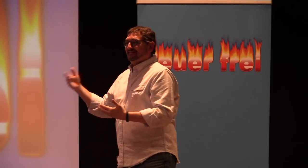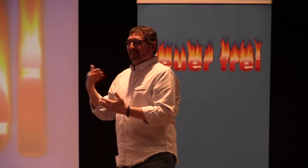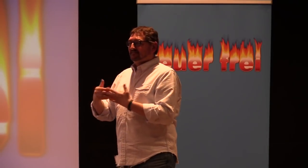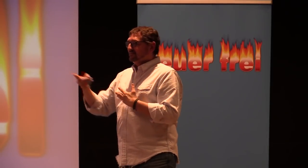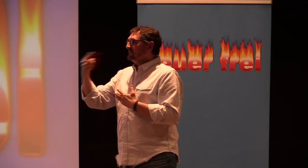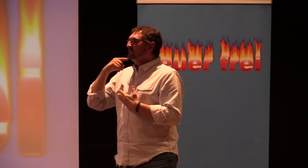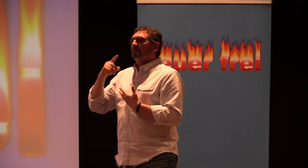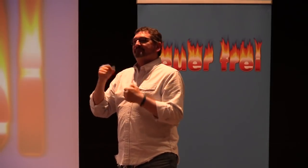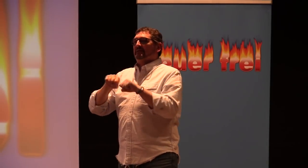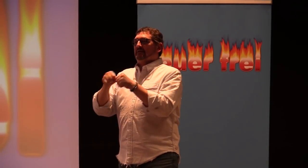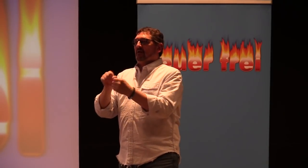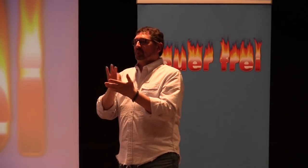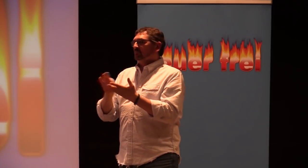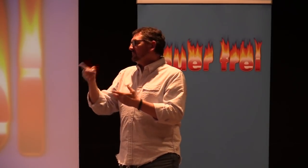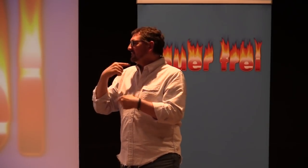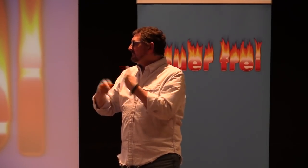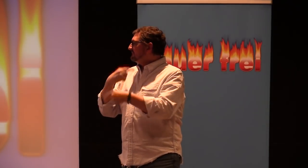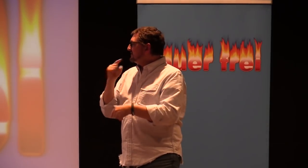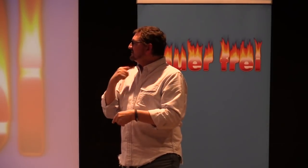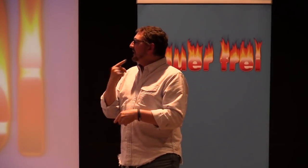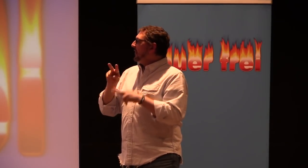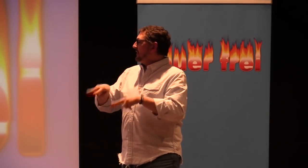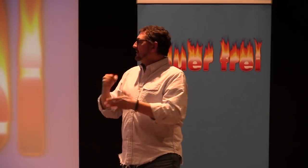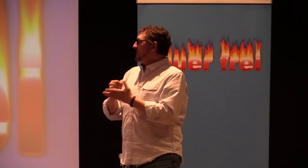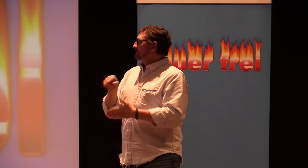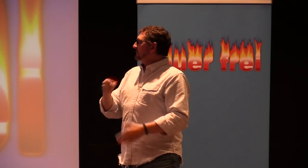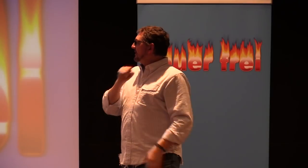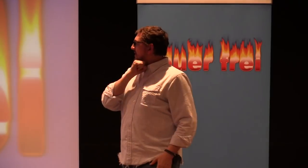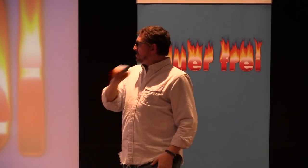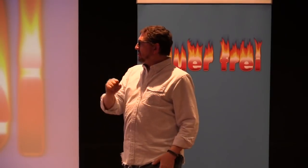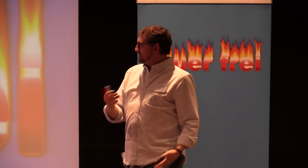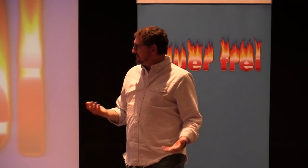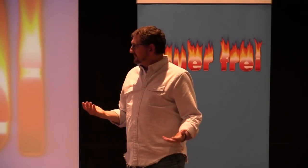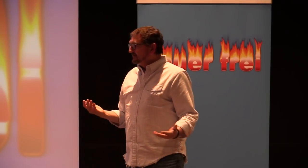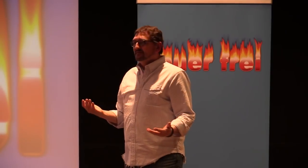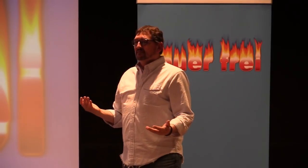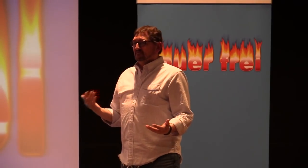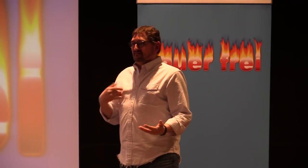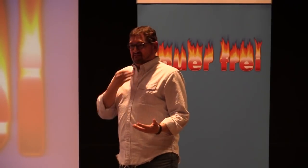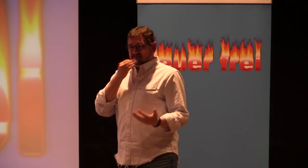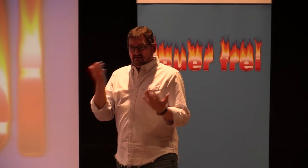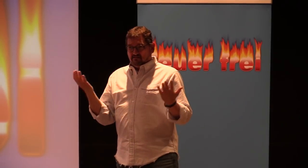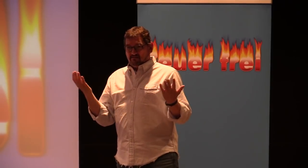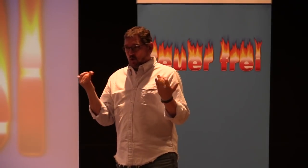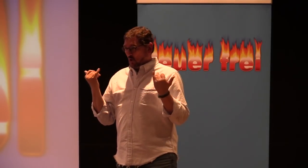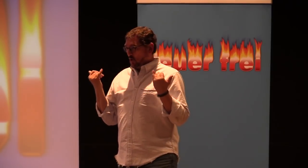Und dann hat man natürlich noch diese Strukturen, er sagte, das Ehrenamt ist einfach so ein Knackpunkt in dem